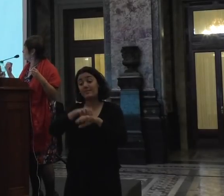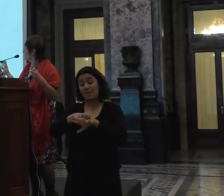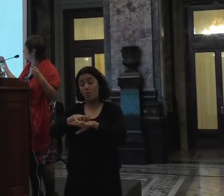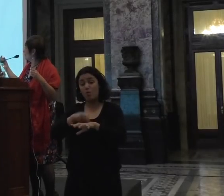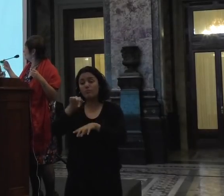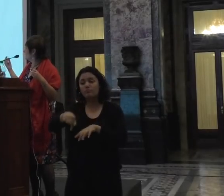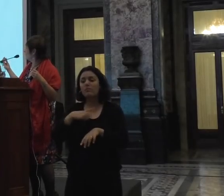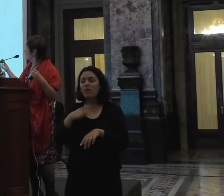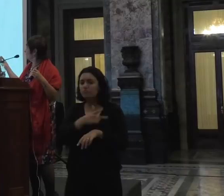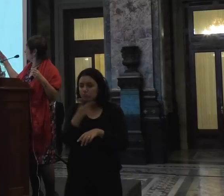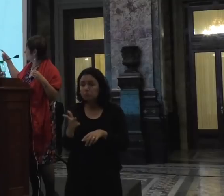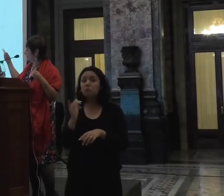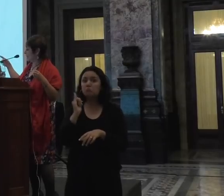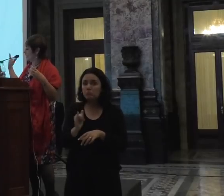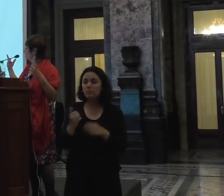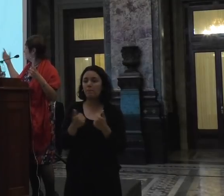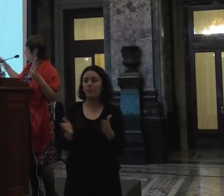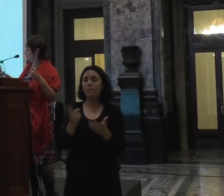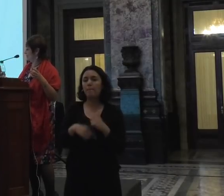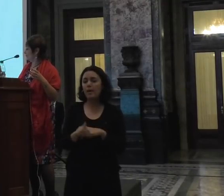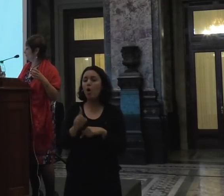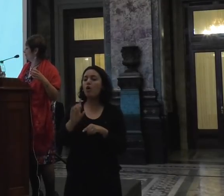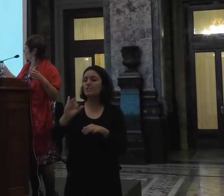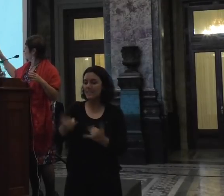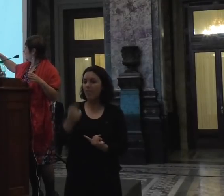inmediatamente se empezó a tomar en cuenta la